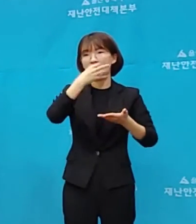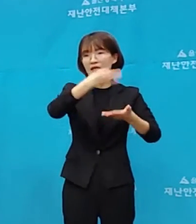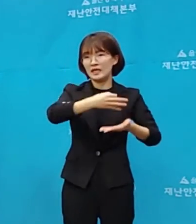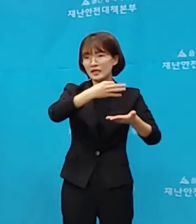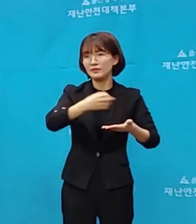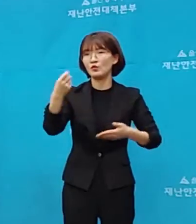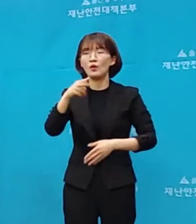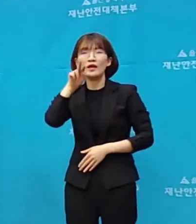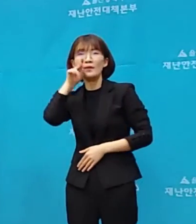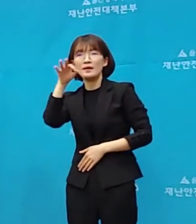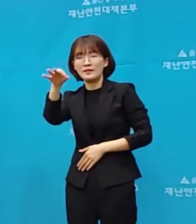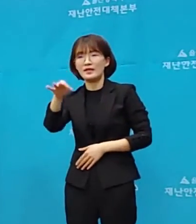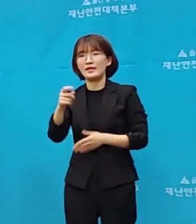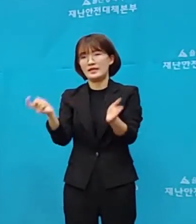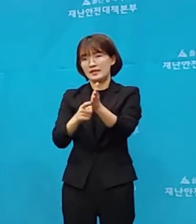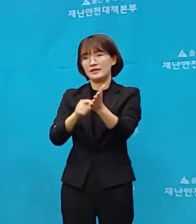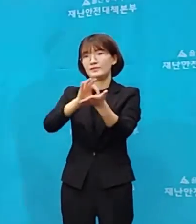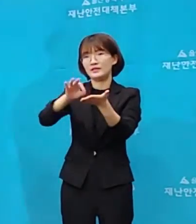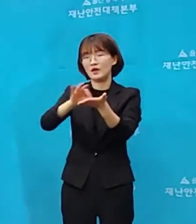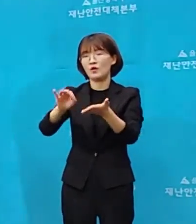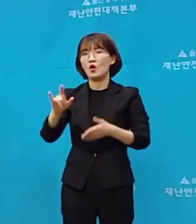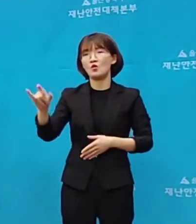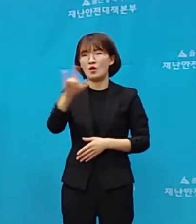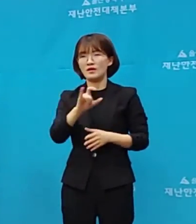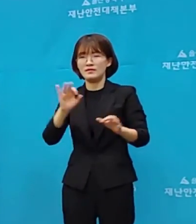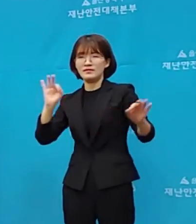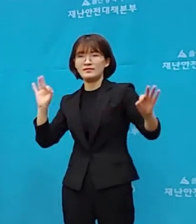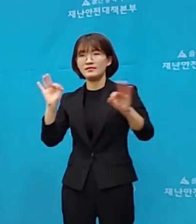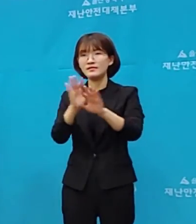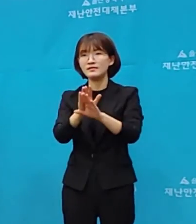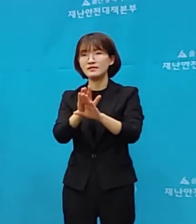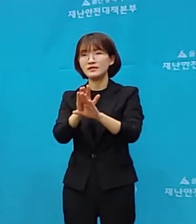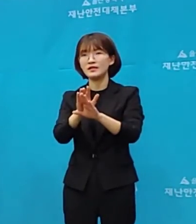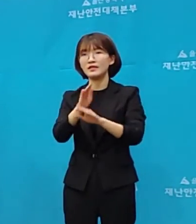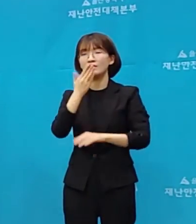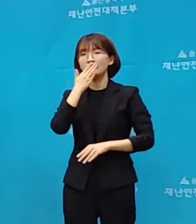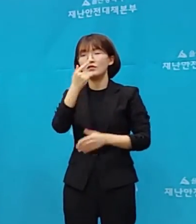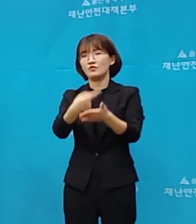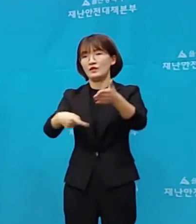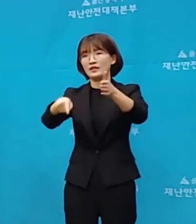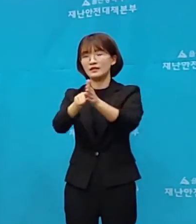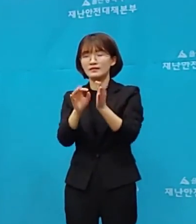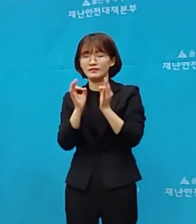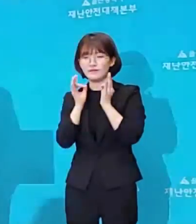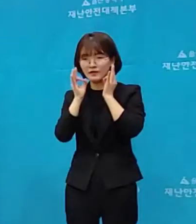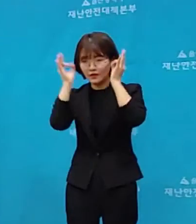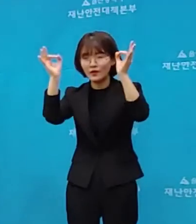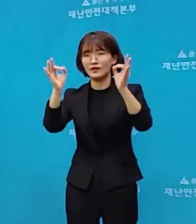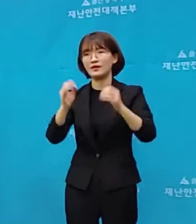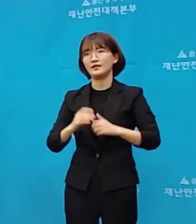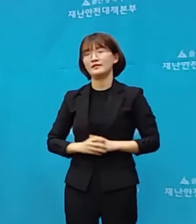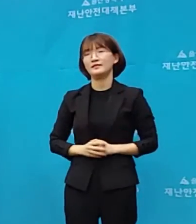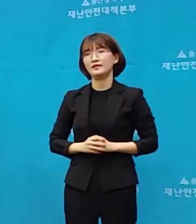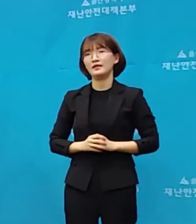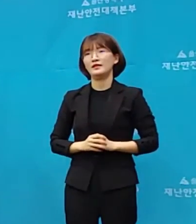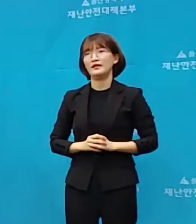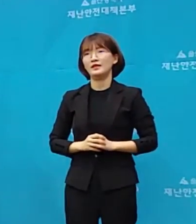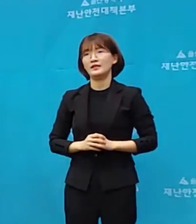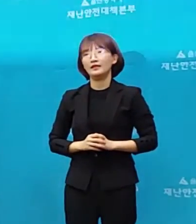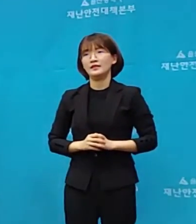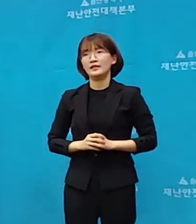긴급하게 투입하여 코로나19를 종식시킬 수 있도록 최선의 노력을